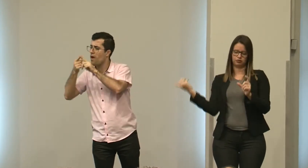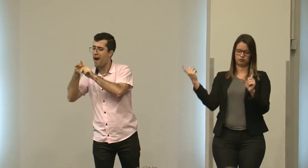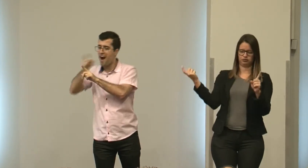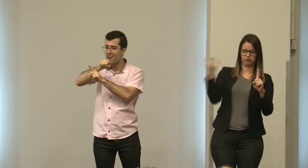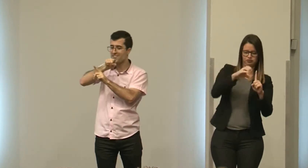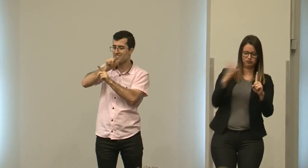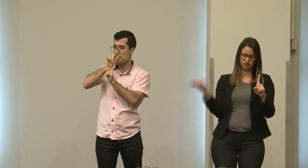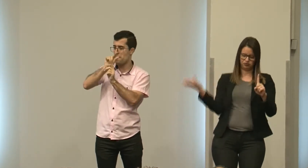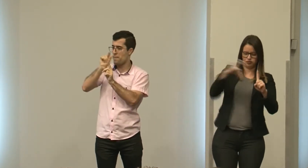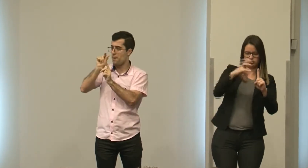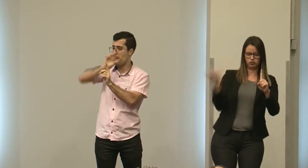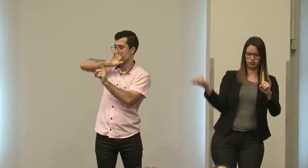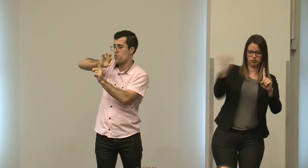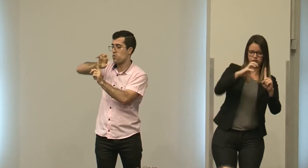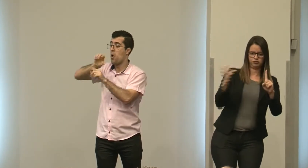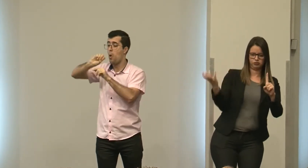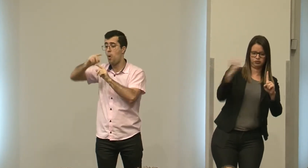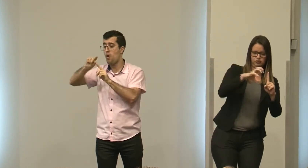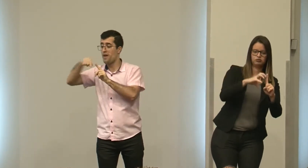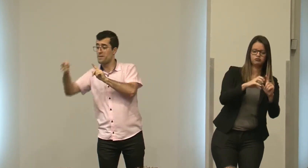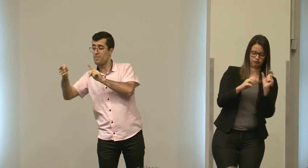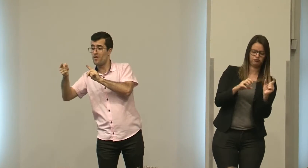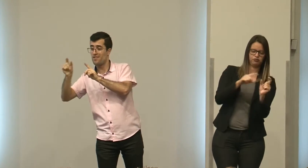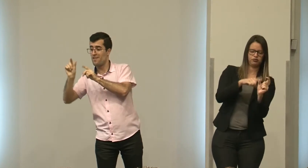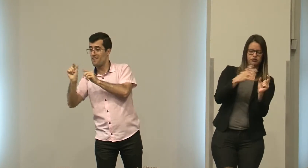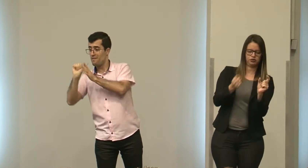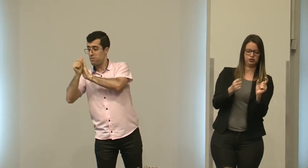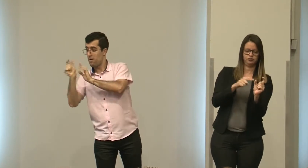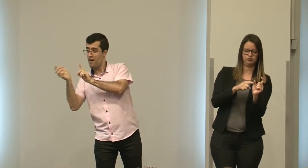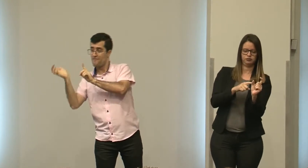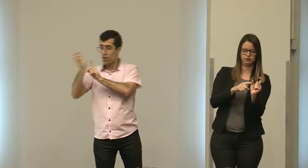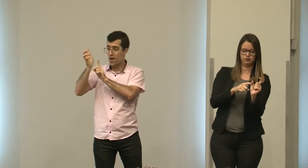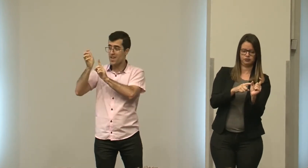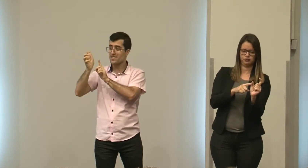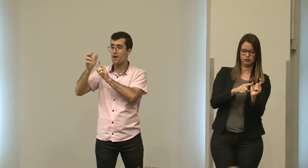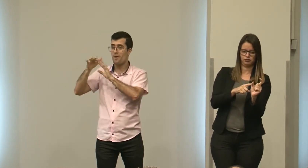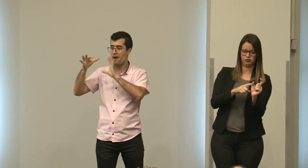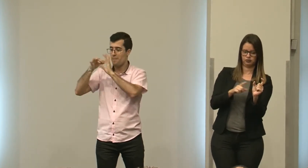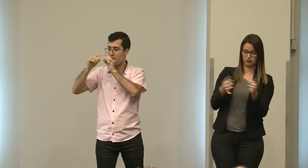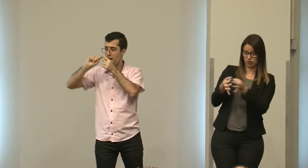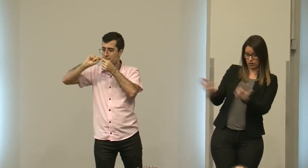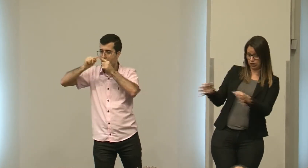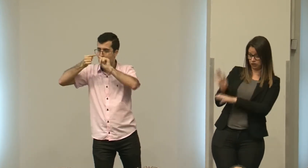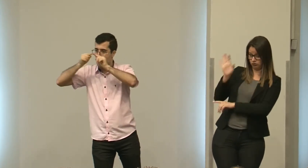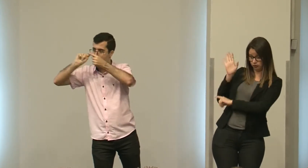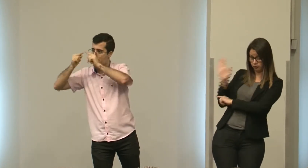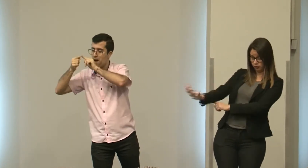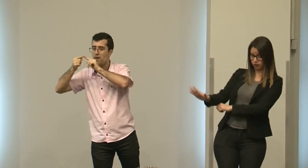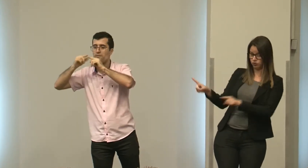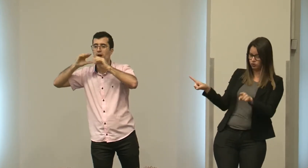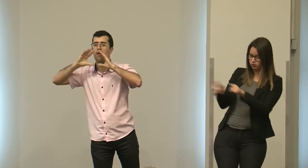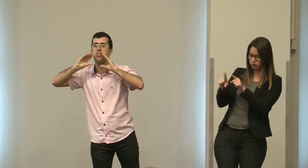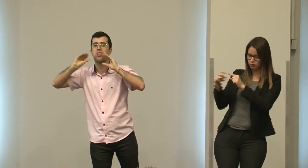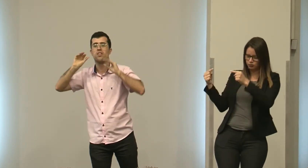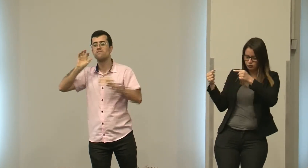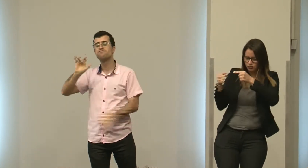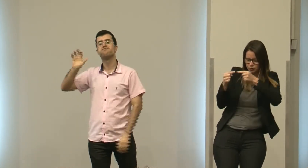mínimas, quais são as influências pertinentes para a modificação ou adaptação dessa